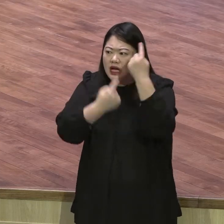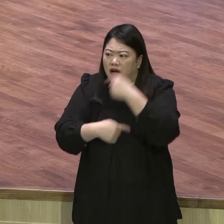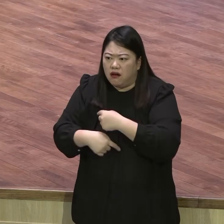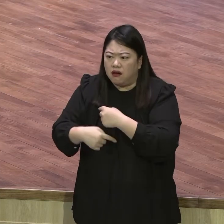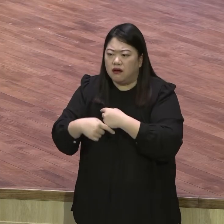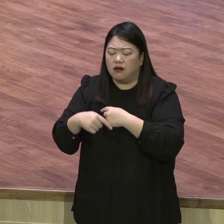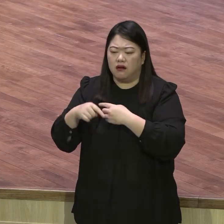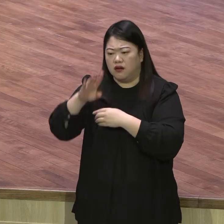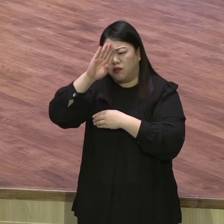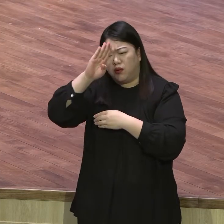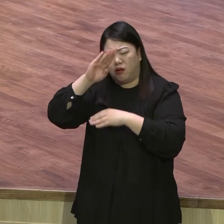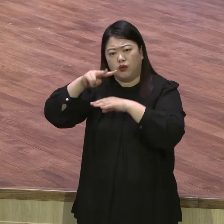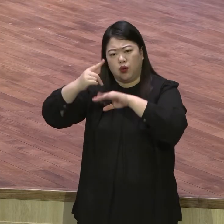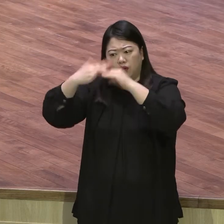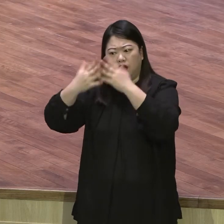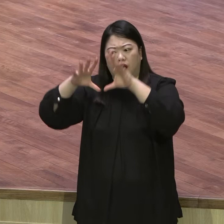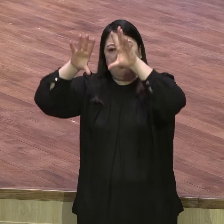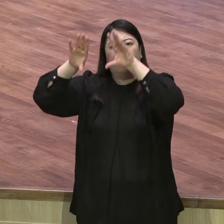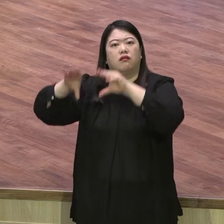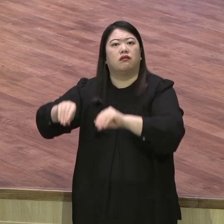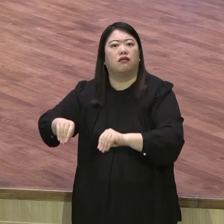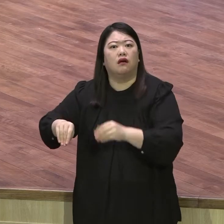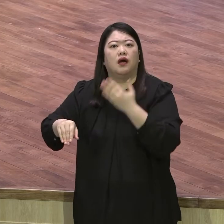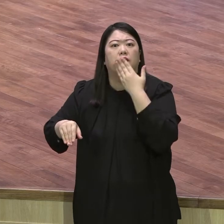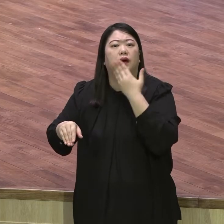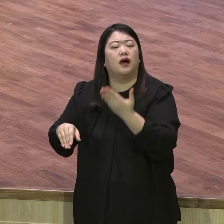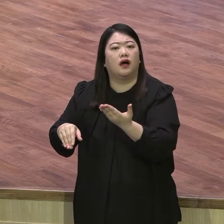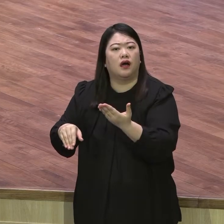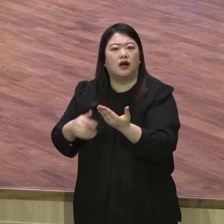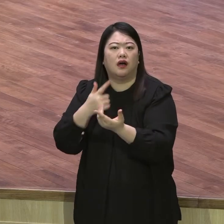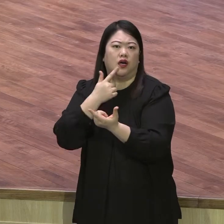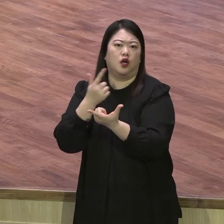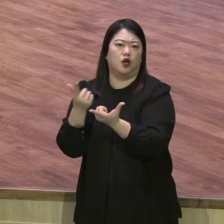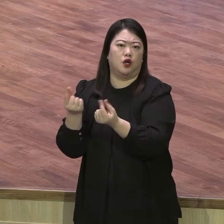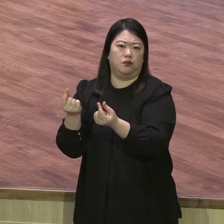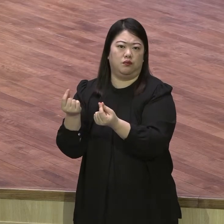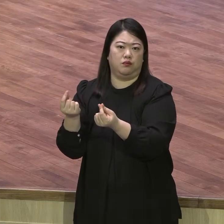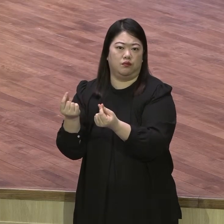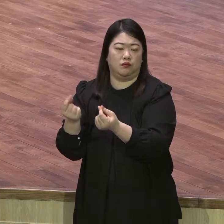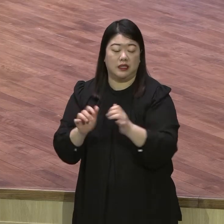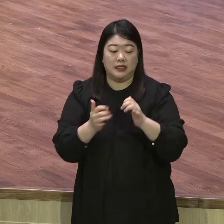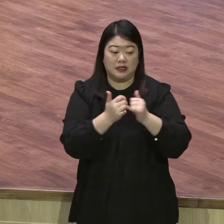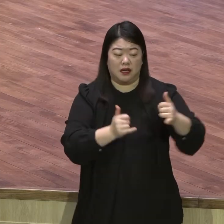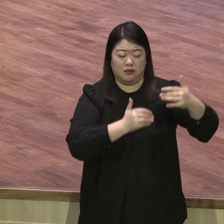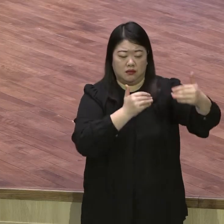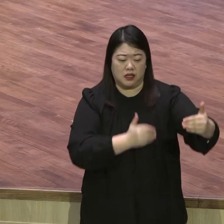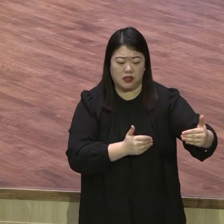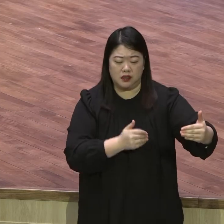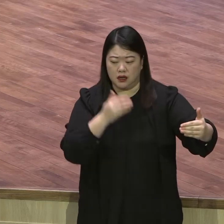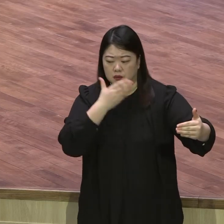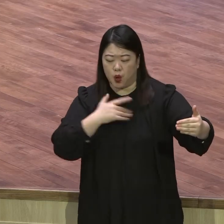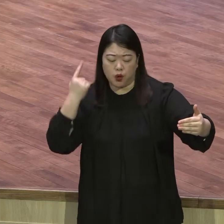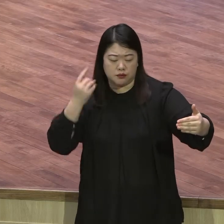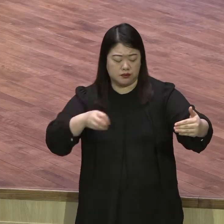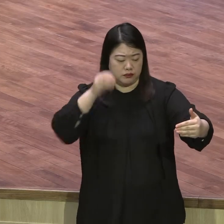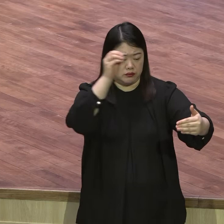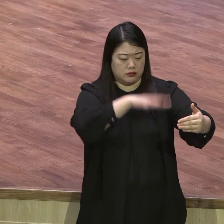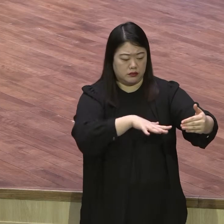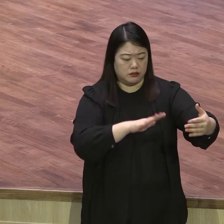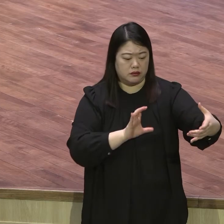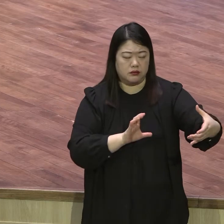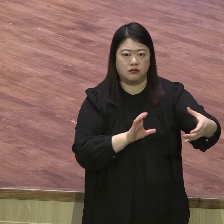육체도 치유되게 돼 있어요. 깨어진 육체의 관계 다 회복됩니다. 인간관계 다 회복됩니다.